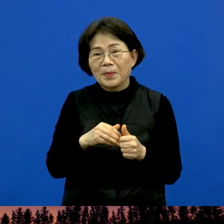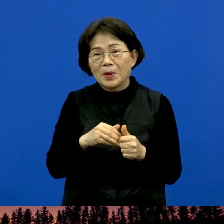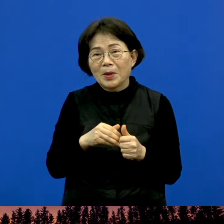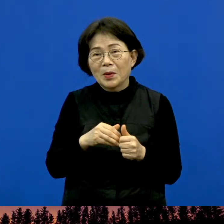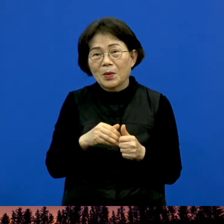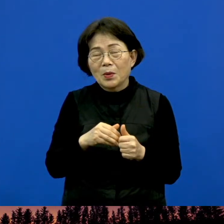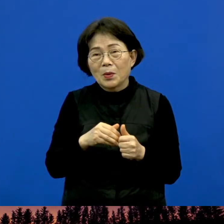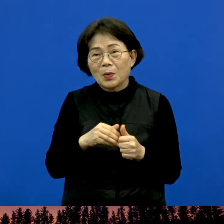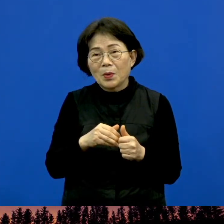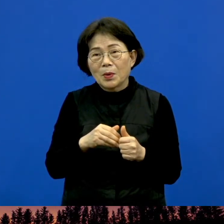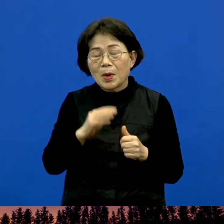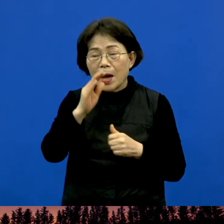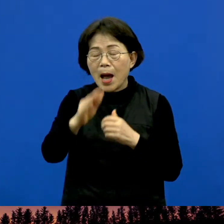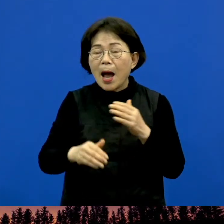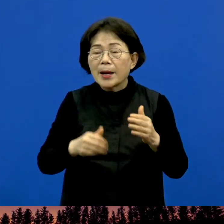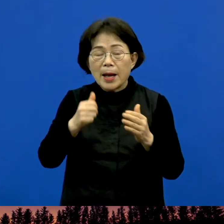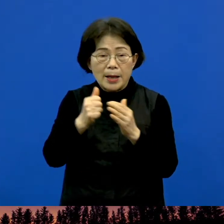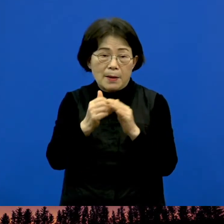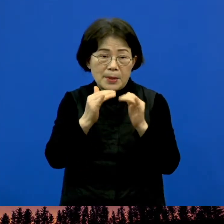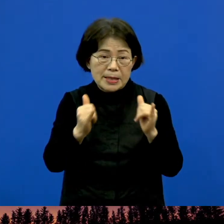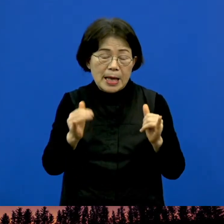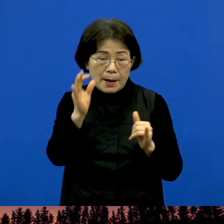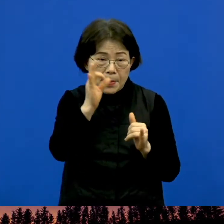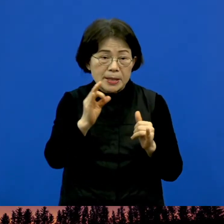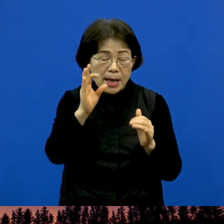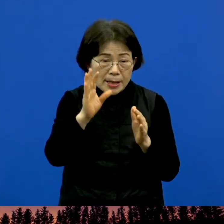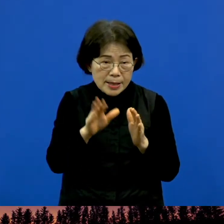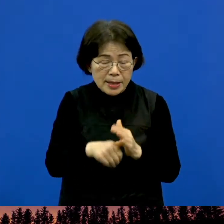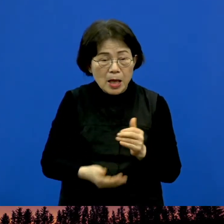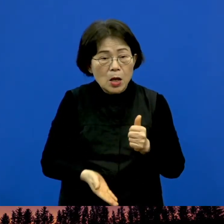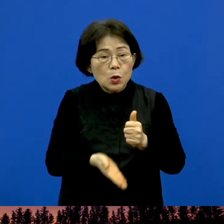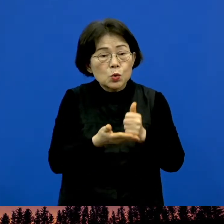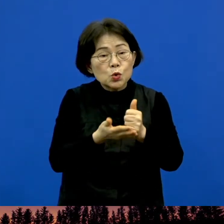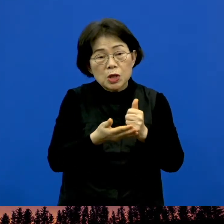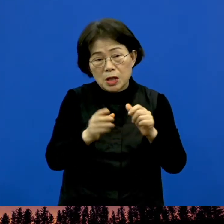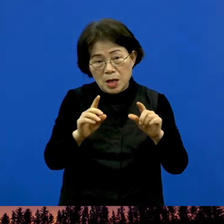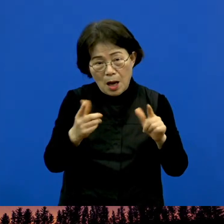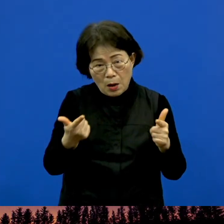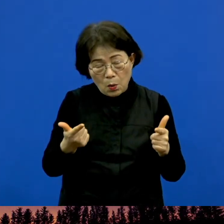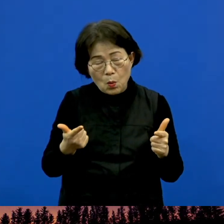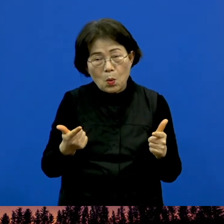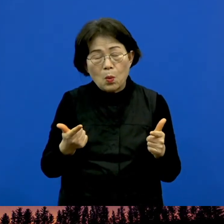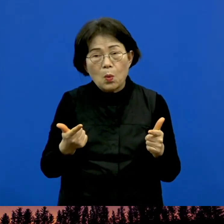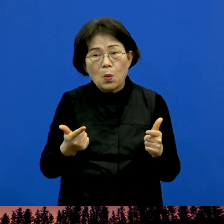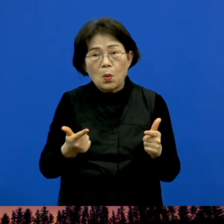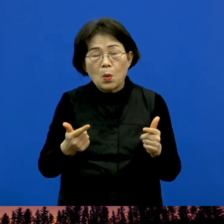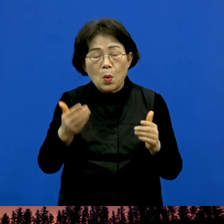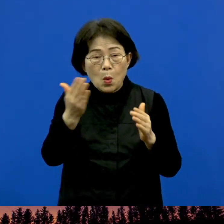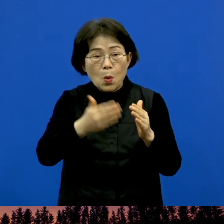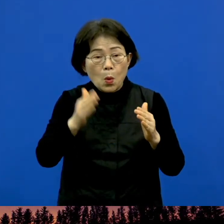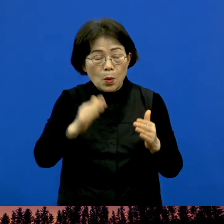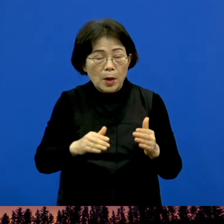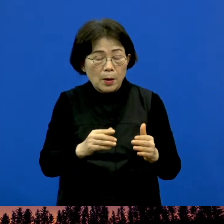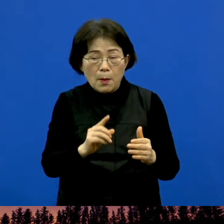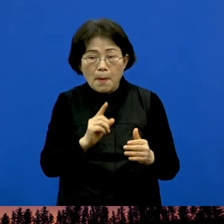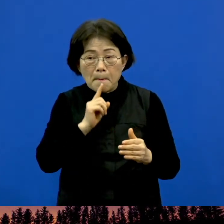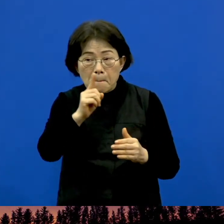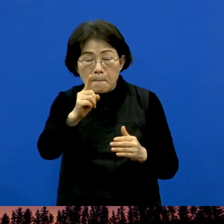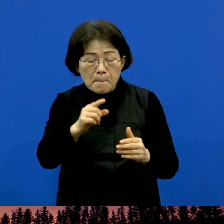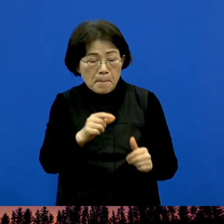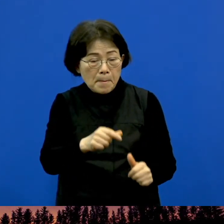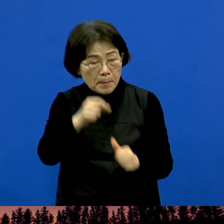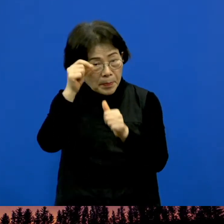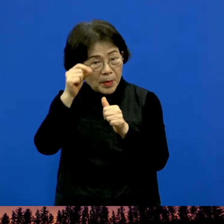뭐죠? 하나님이 사람을 찾을 때 추천을 하는 방식이 아니에요. 공개 모집을 하지 않아요. 공개 모집을